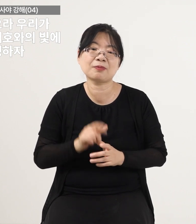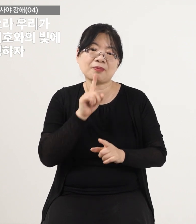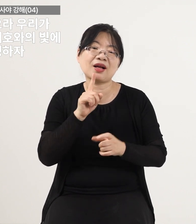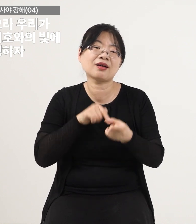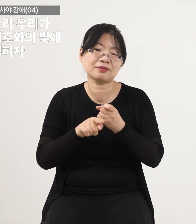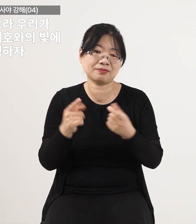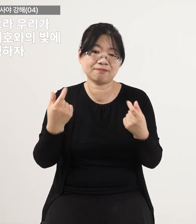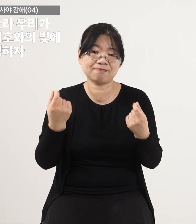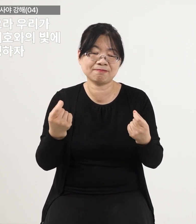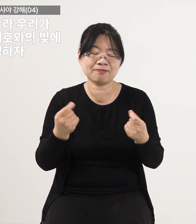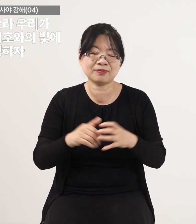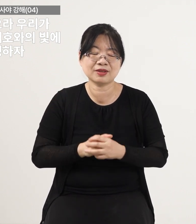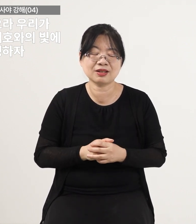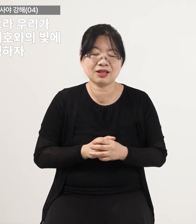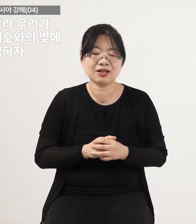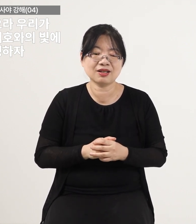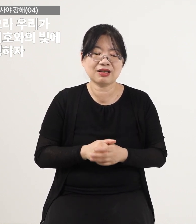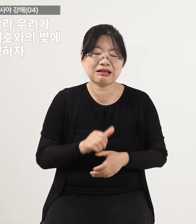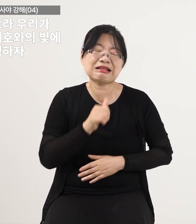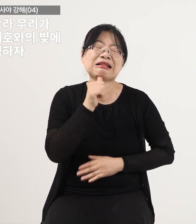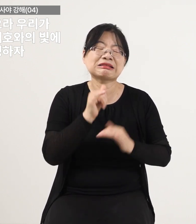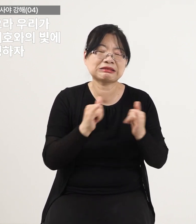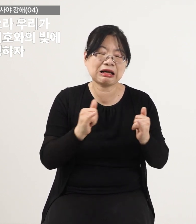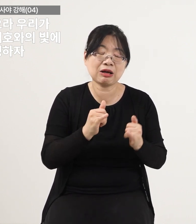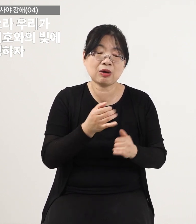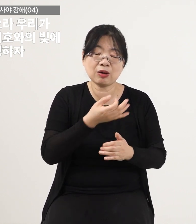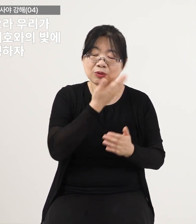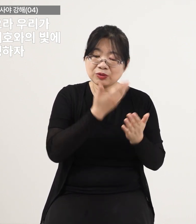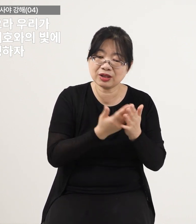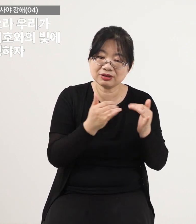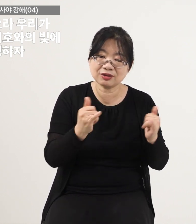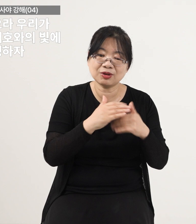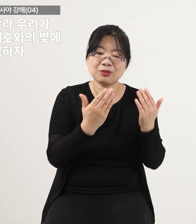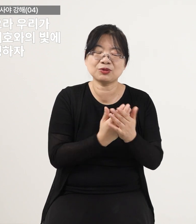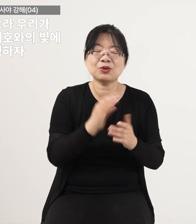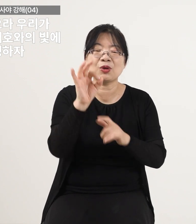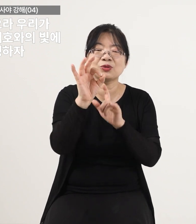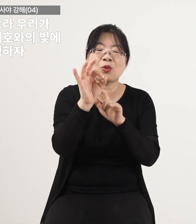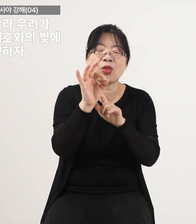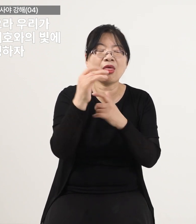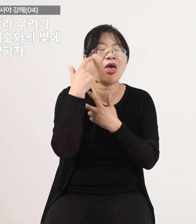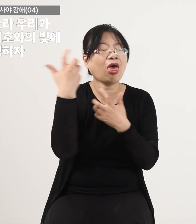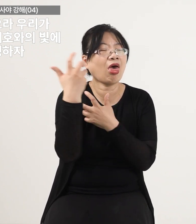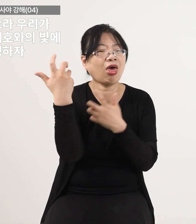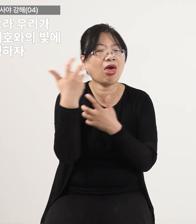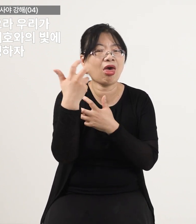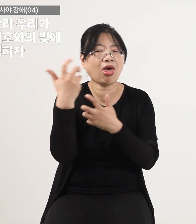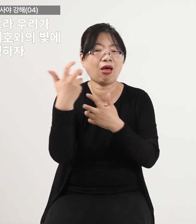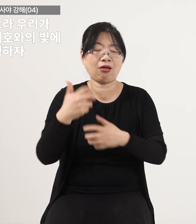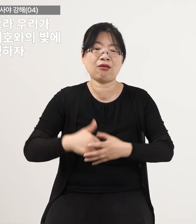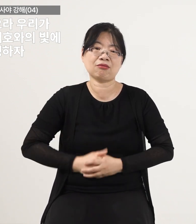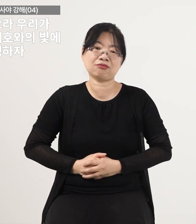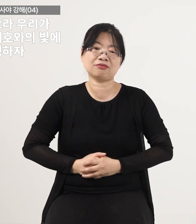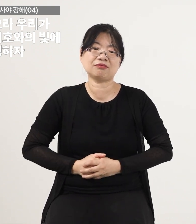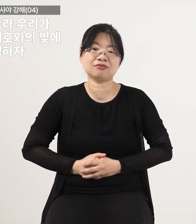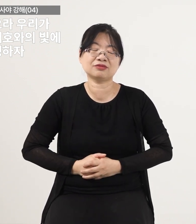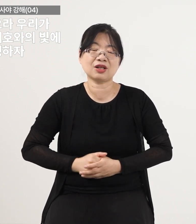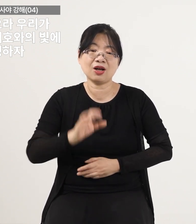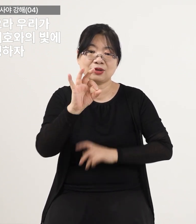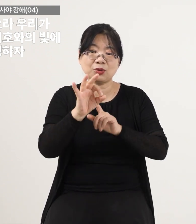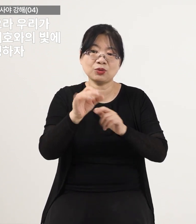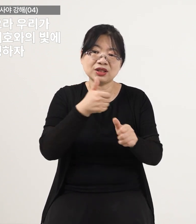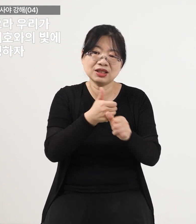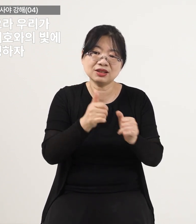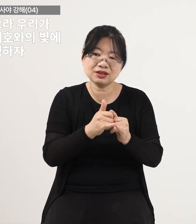표현입니다. 천한 자도 굴복하고 귀한 자도 굴복하고, 뭐 앞에는? 돈 앞에는 장사가 없더라